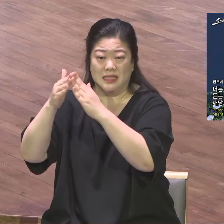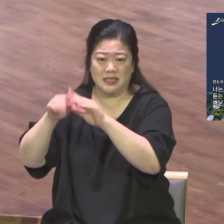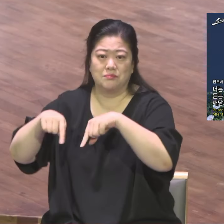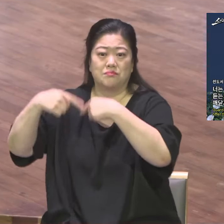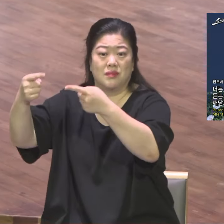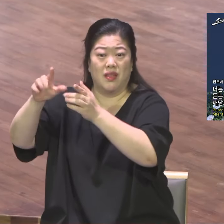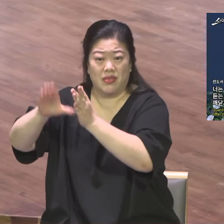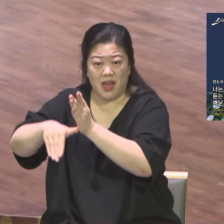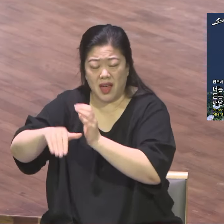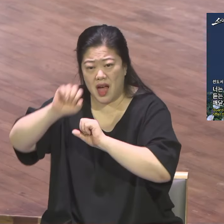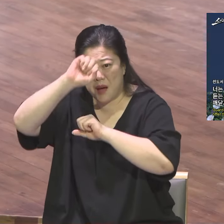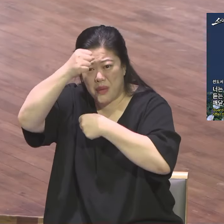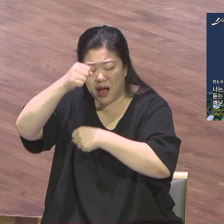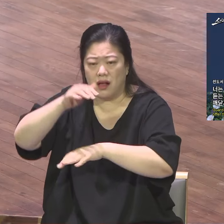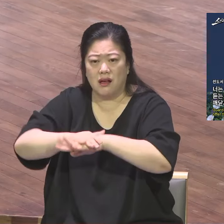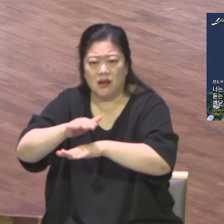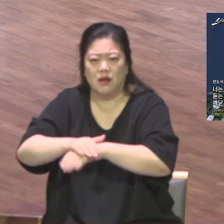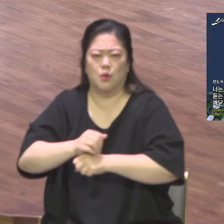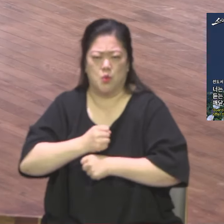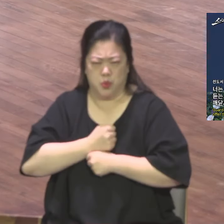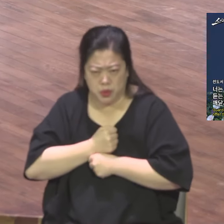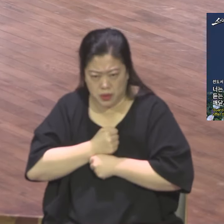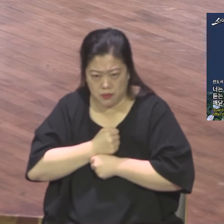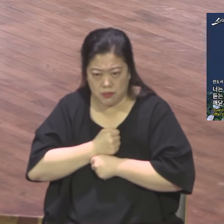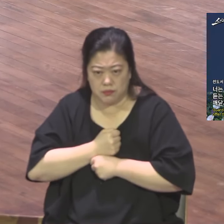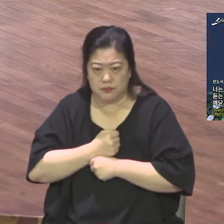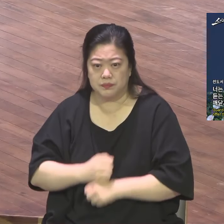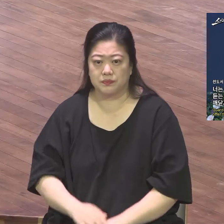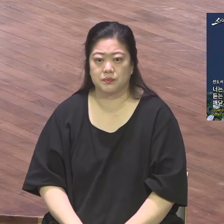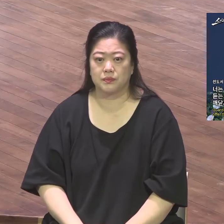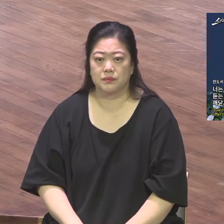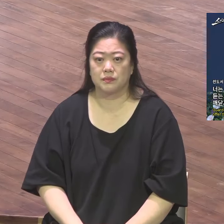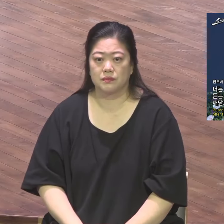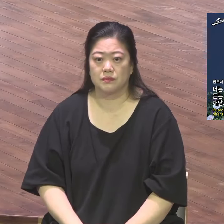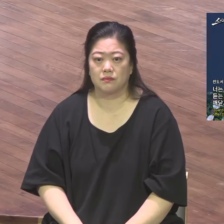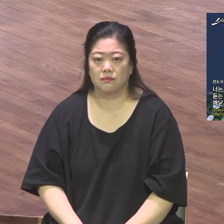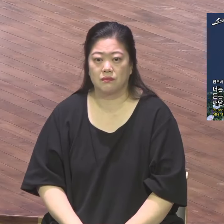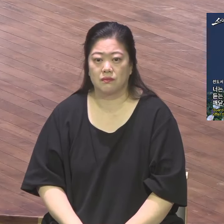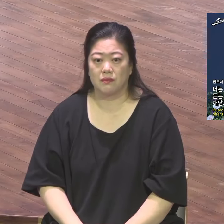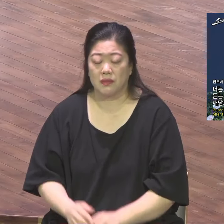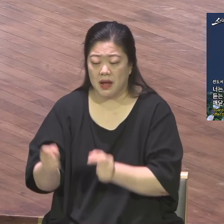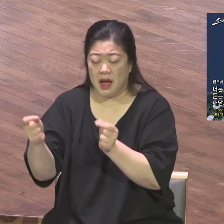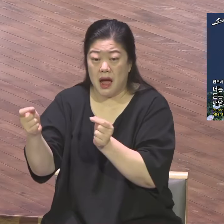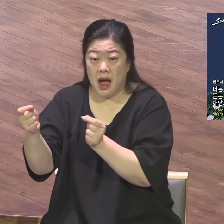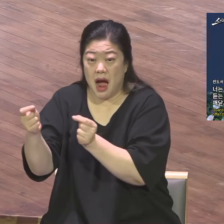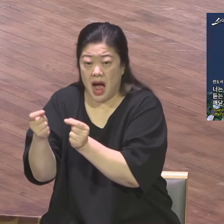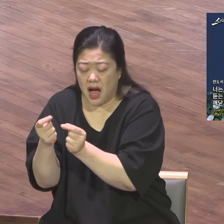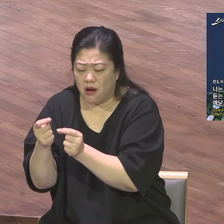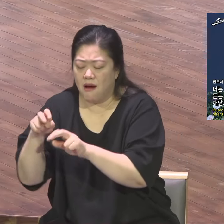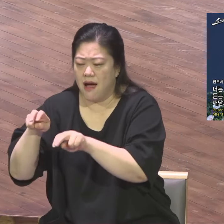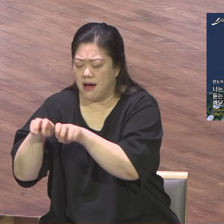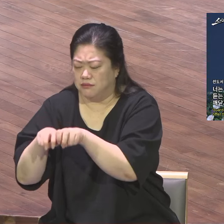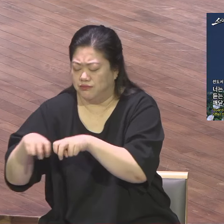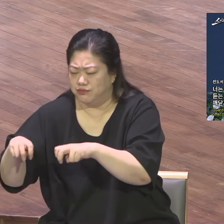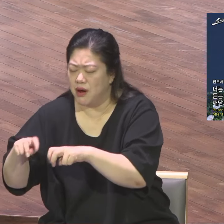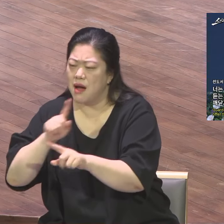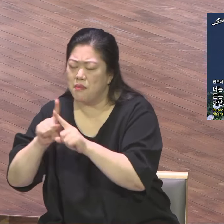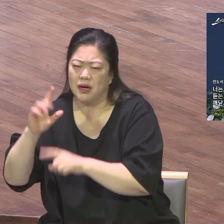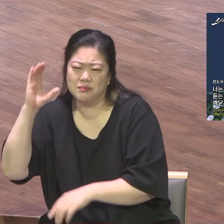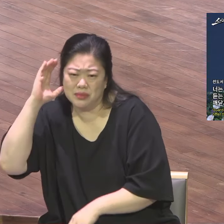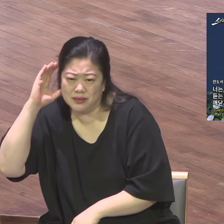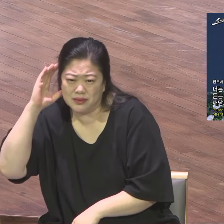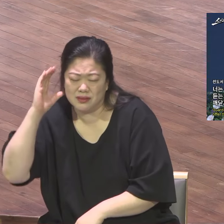내 발을 삼갈지어다. 가까이 하여 말씀을 듣는 것이 음행한 자들이 재물되는 것보다